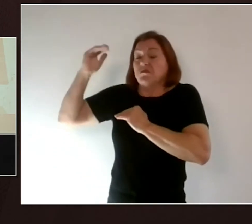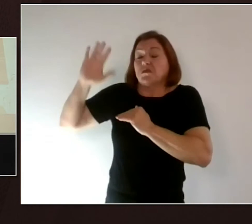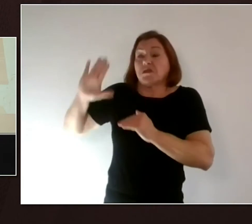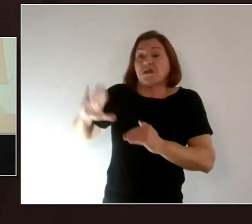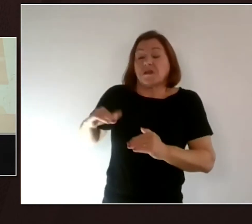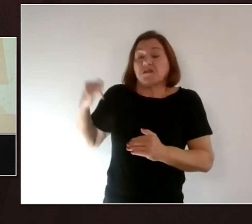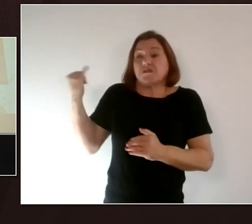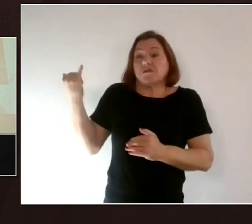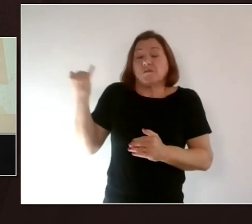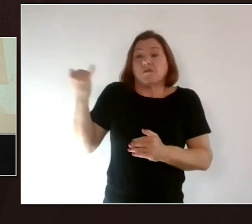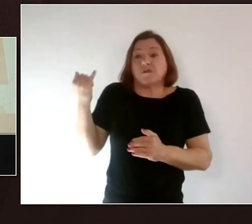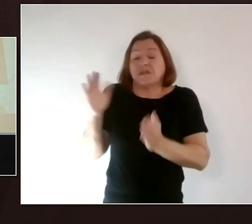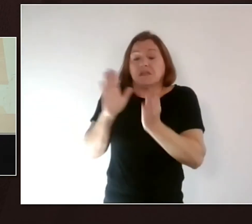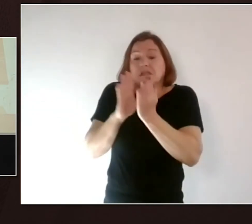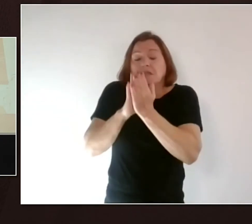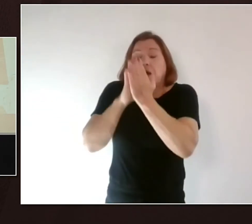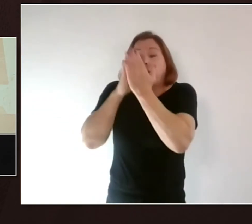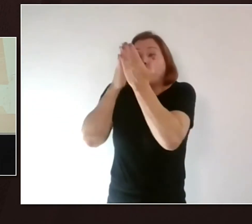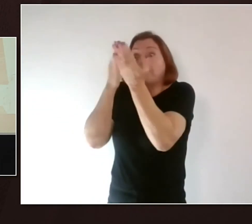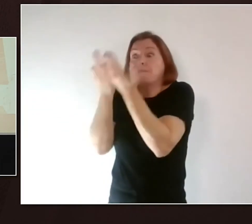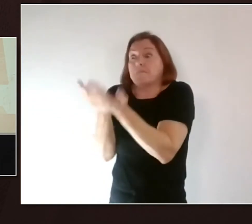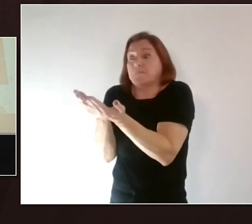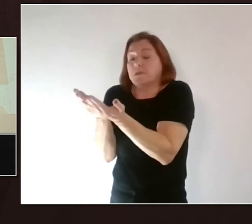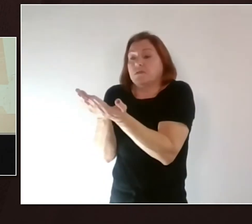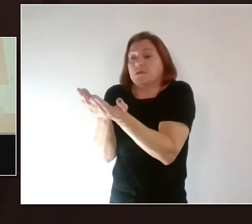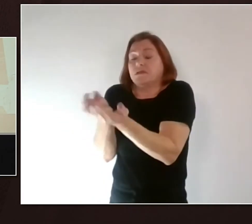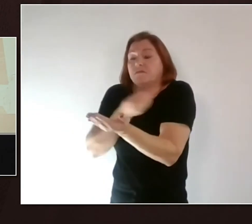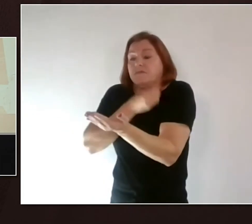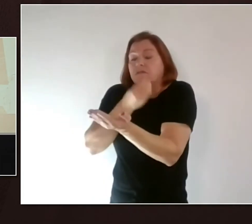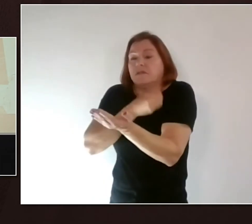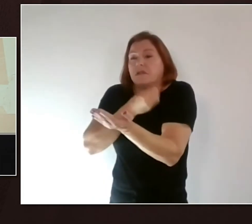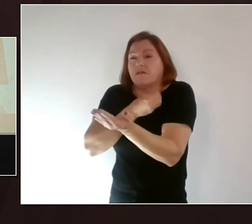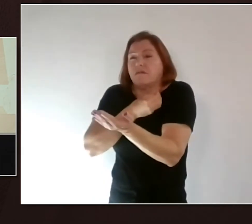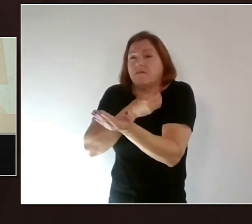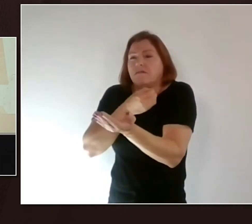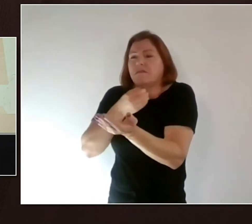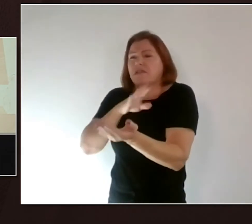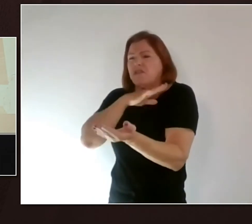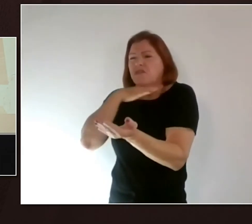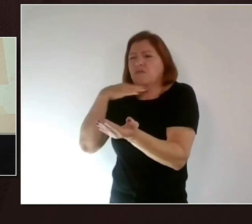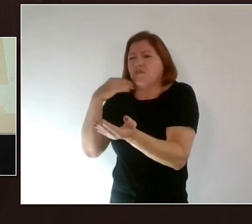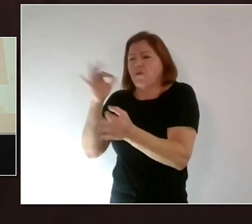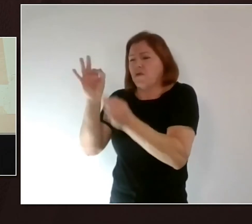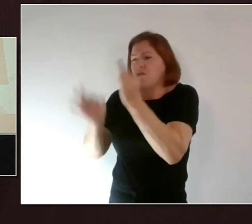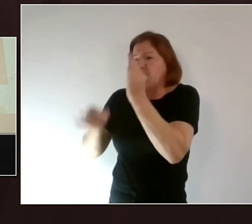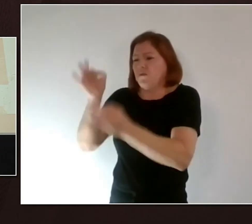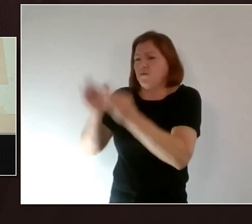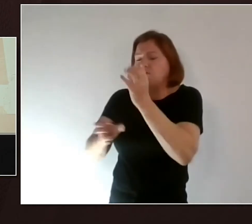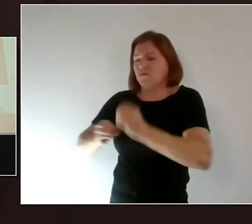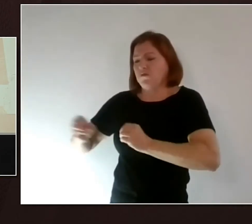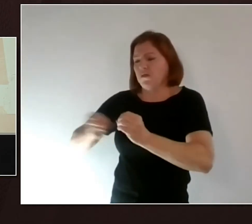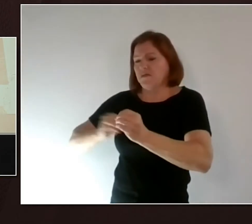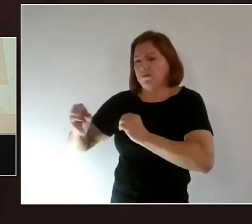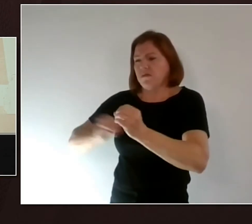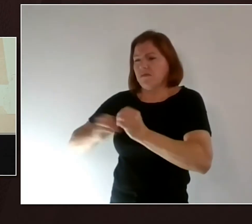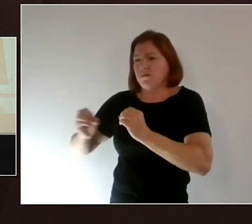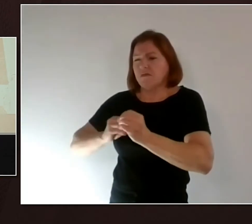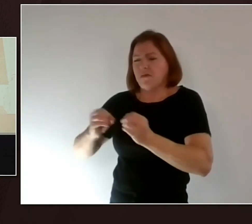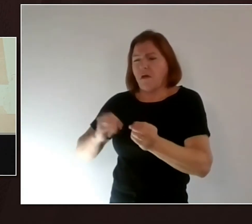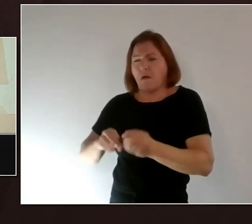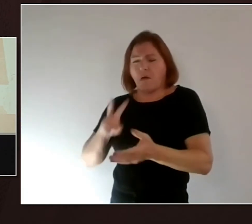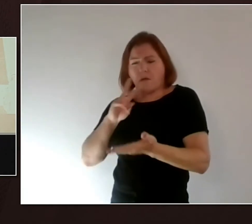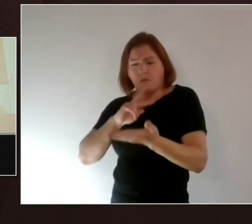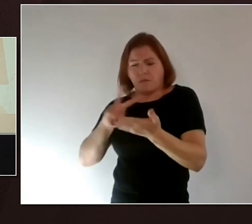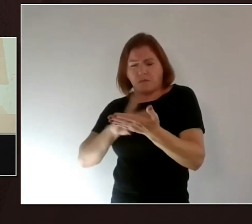livro, o livro da vida foi aberto, os mortos foram julgados segundo as suas obras, conforme o que se achava escrito nos livros. Deu o mar os seus